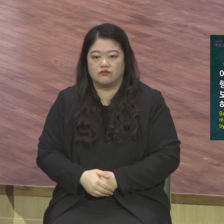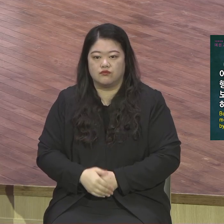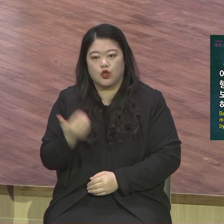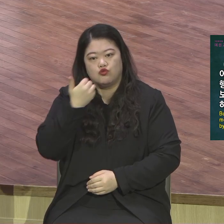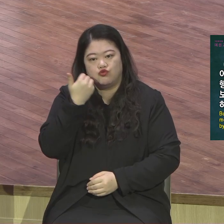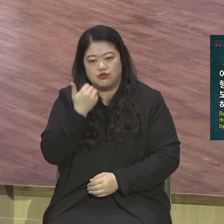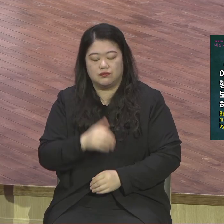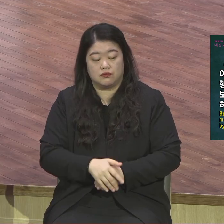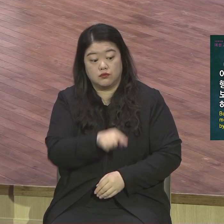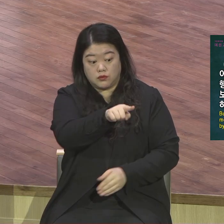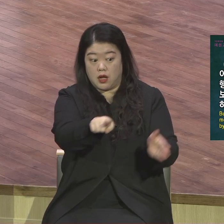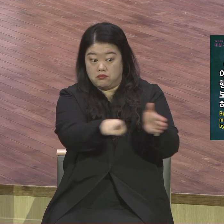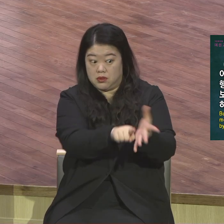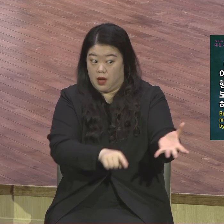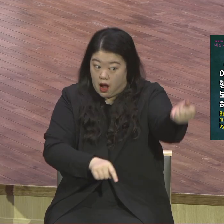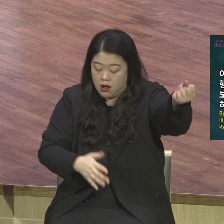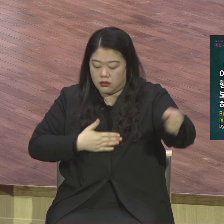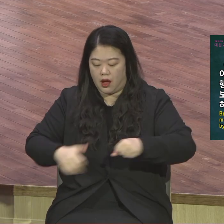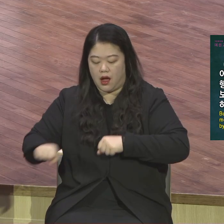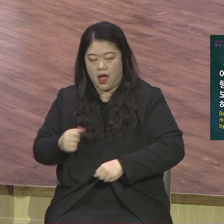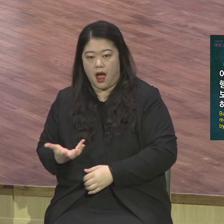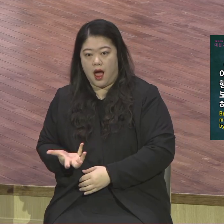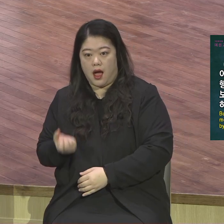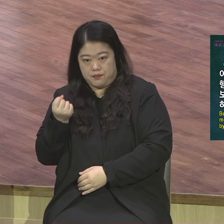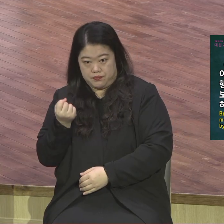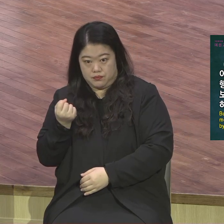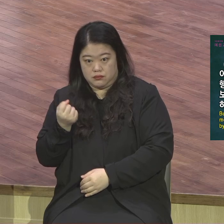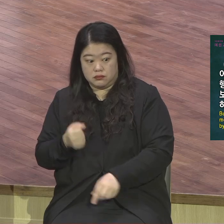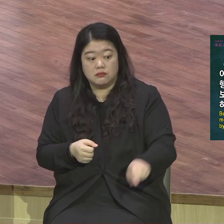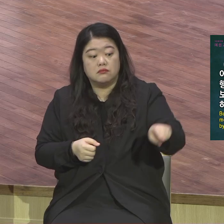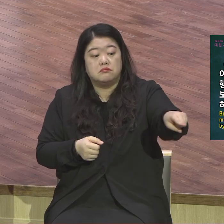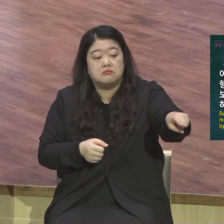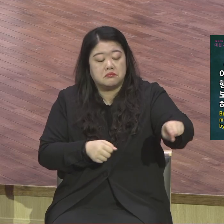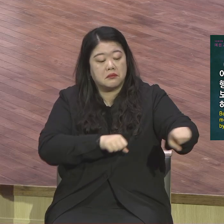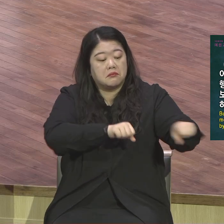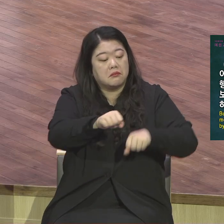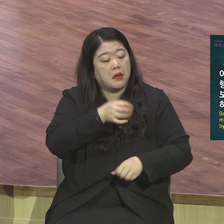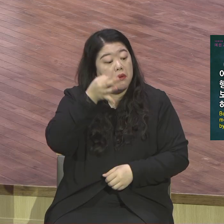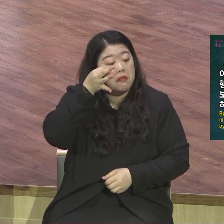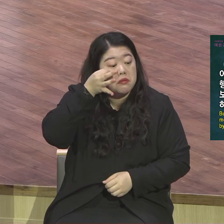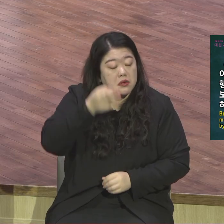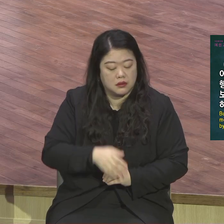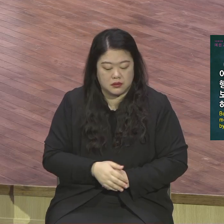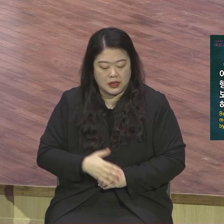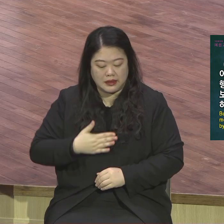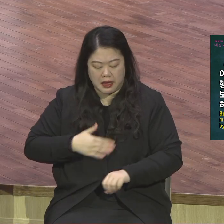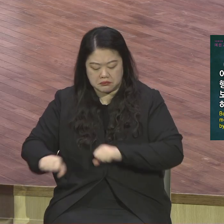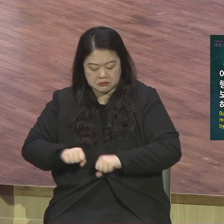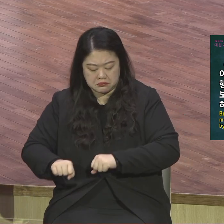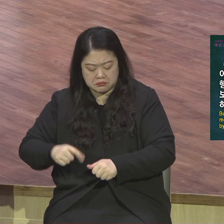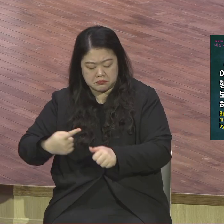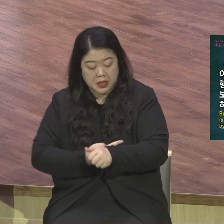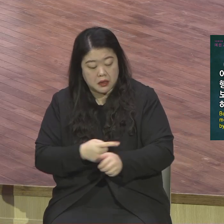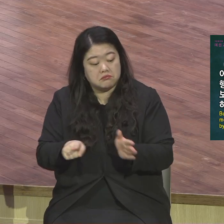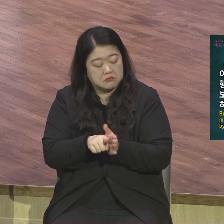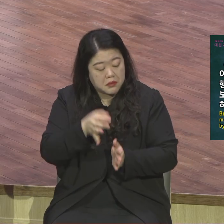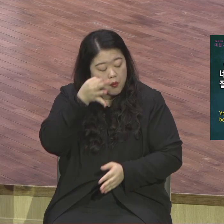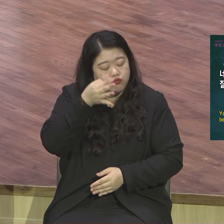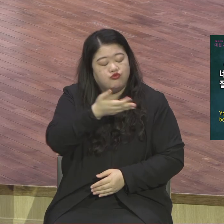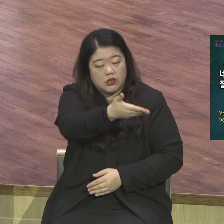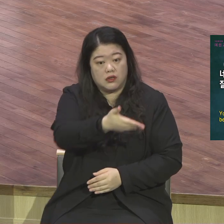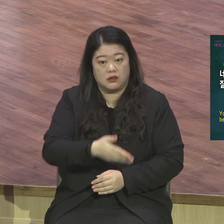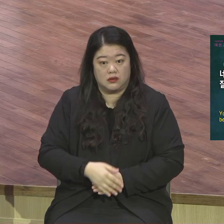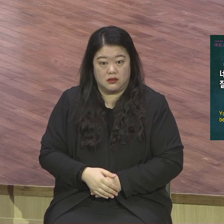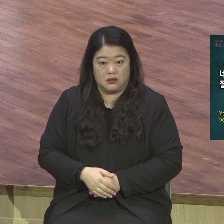말하기를 너는 믿음이 있고 나는 행함이 있으니 행함이 없는 내 믿음을 내게 보이라, 나는 행함으로 내 믿음을 내게 보이리라